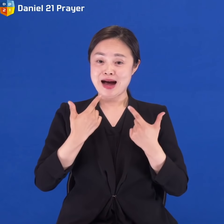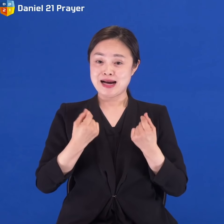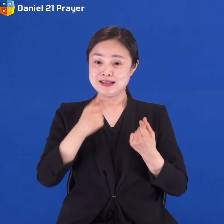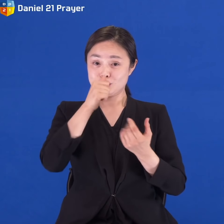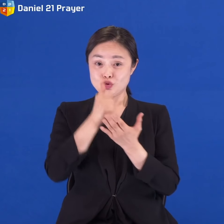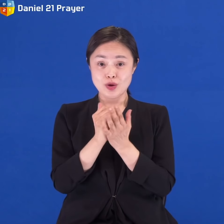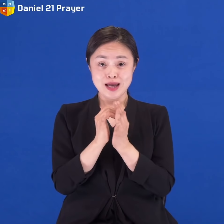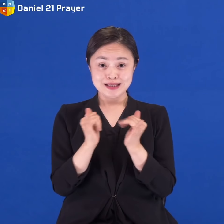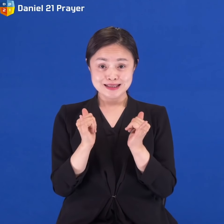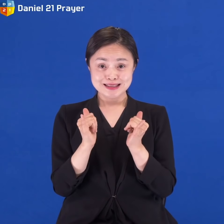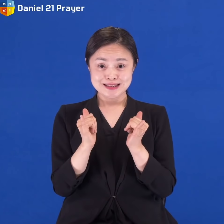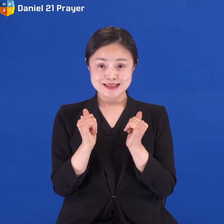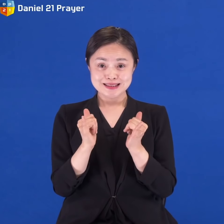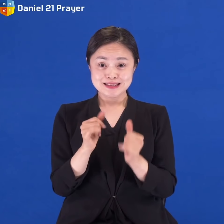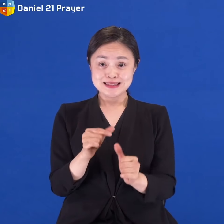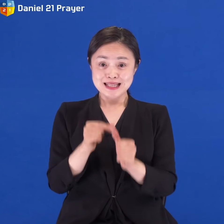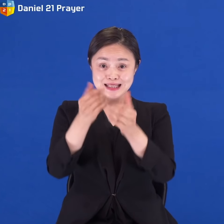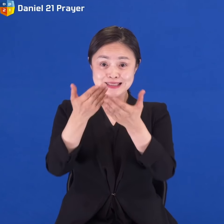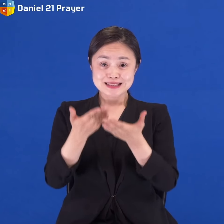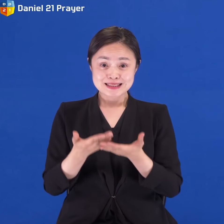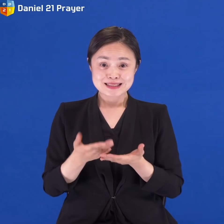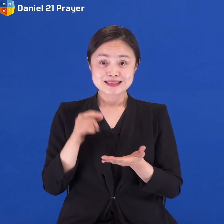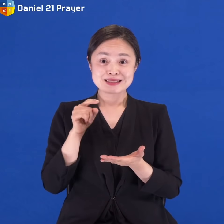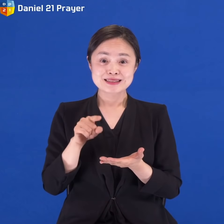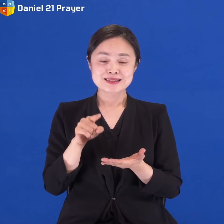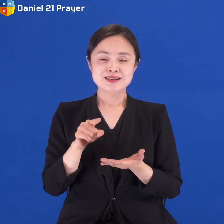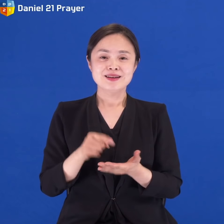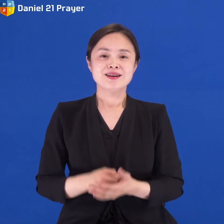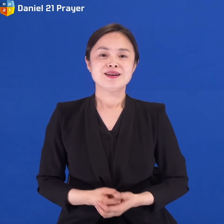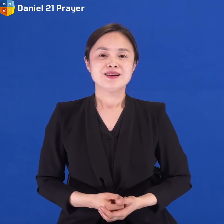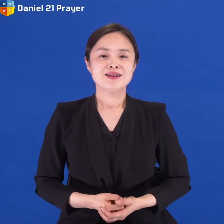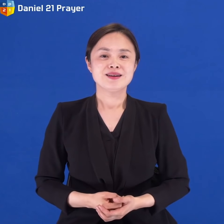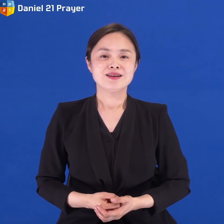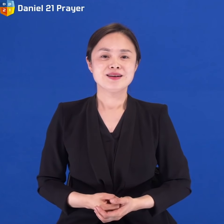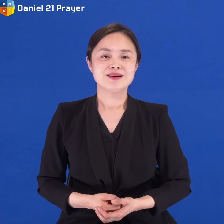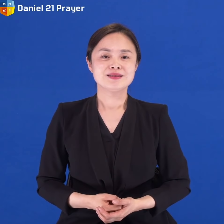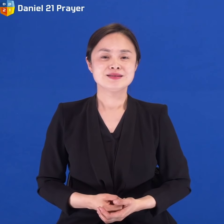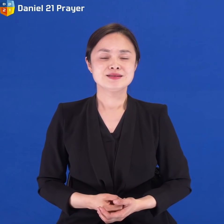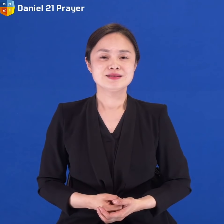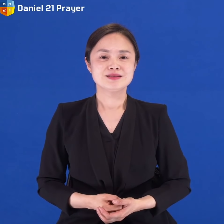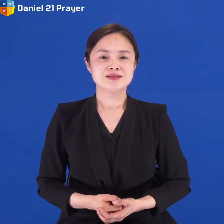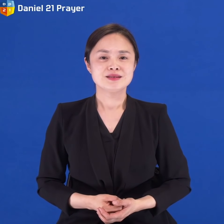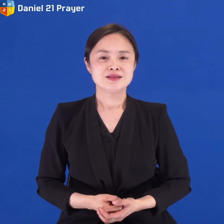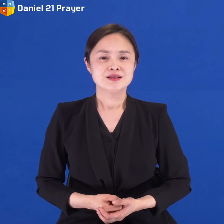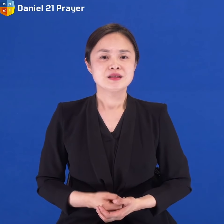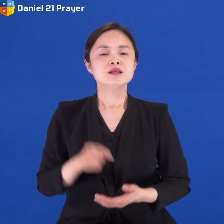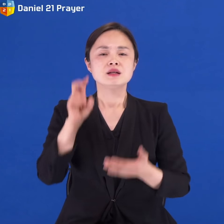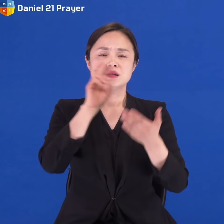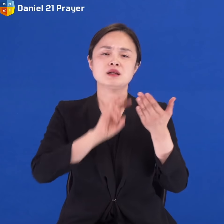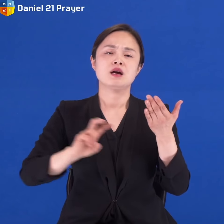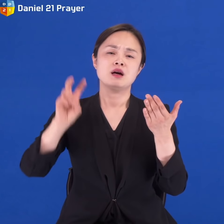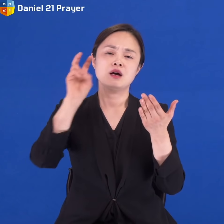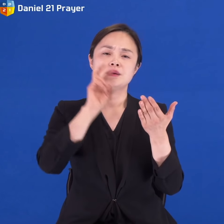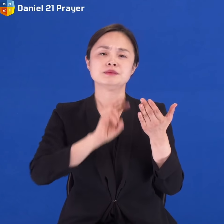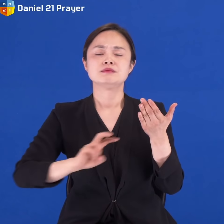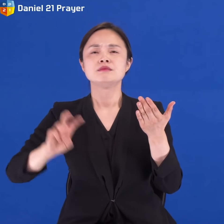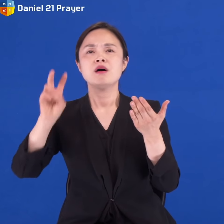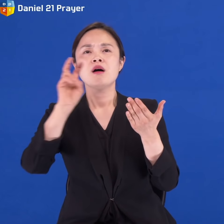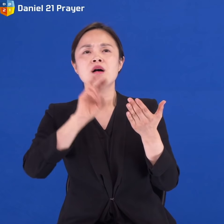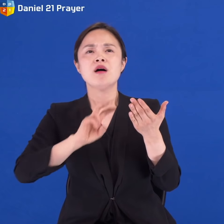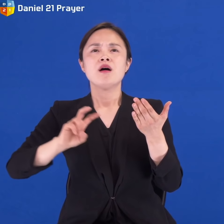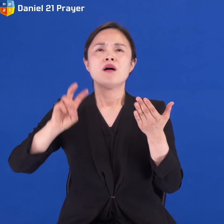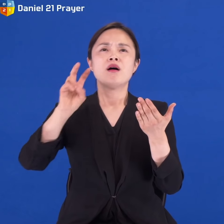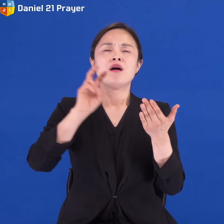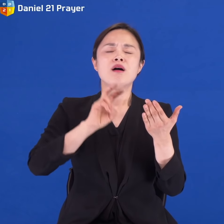얻고 예배 갔는데 제가 아들이 얻고 왔는지 걸려왔는지 기억도 없고요. 얼마나 울었는지 몰라요. 제가